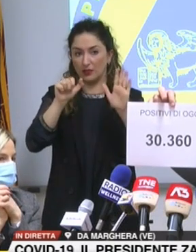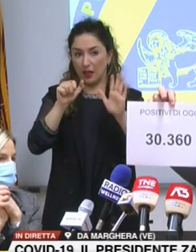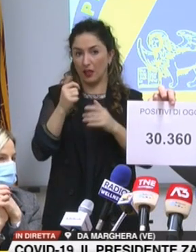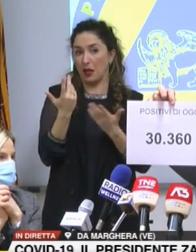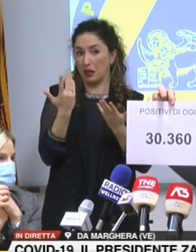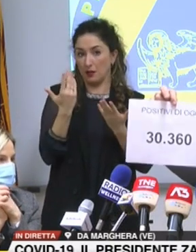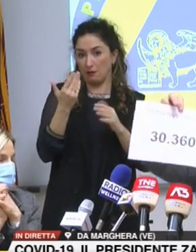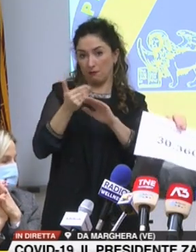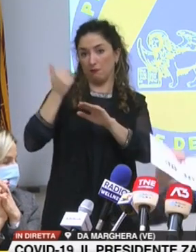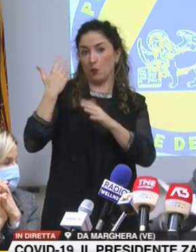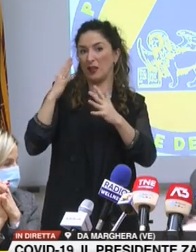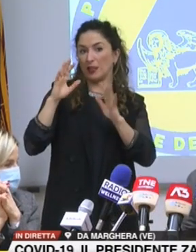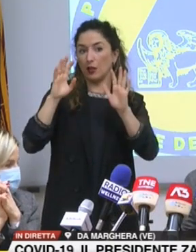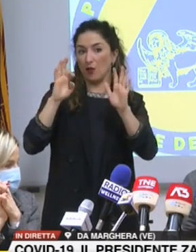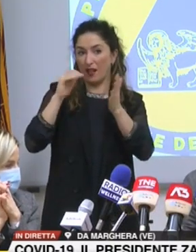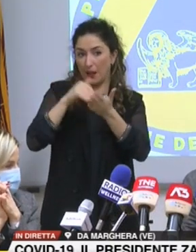90.000 positivi.